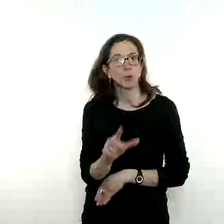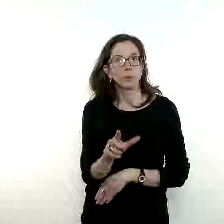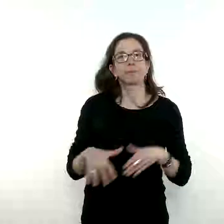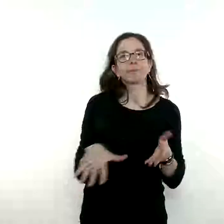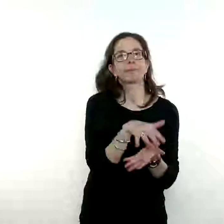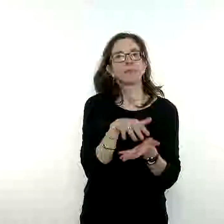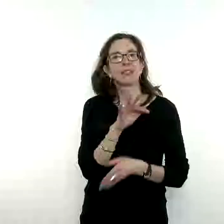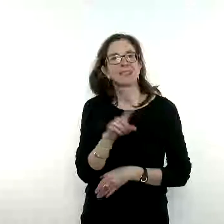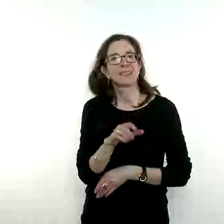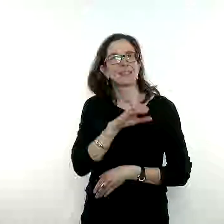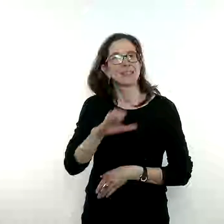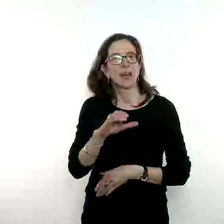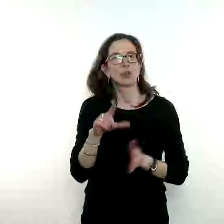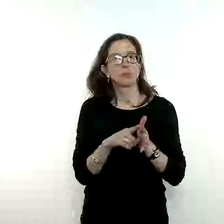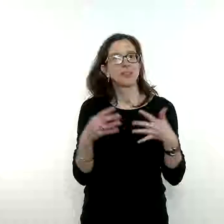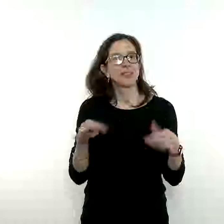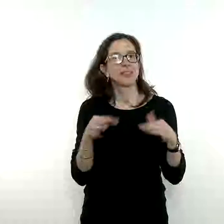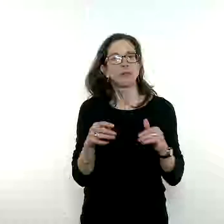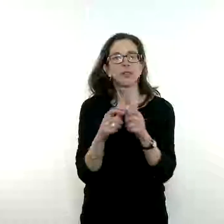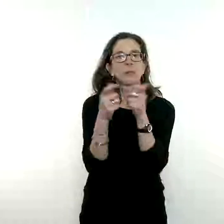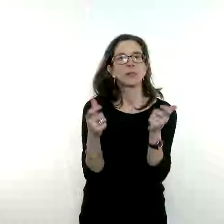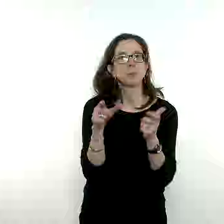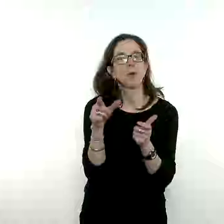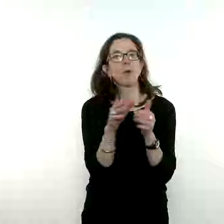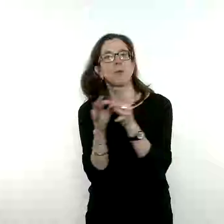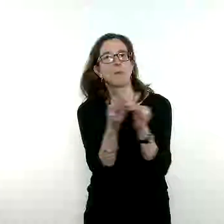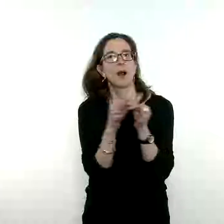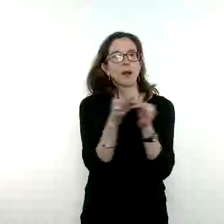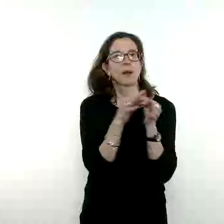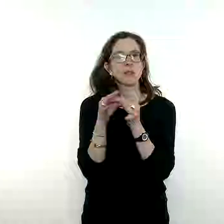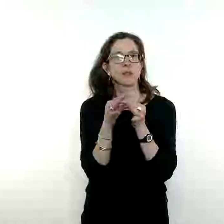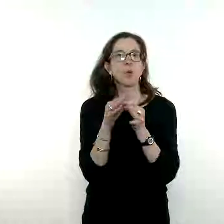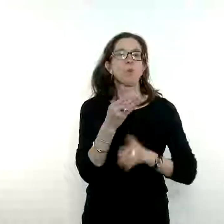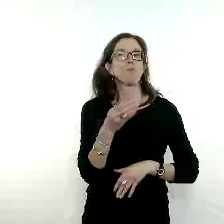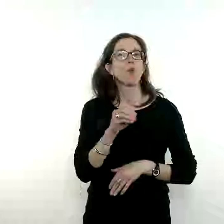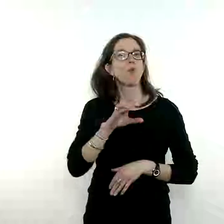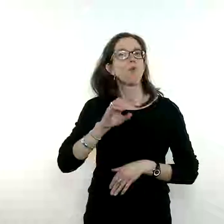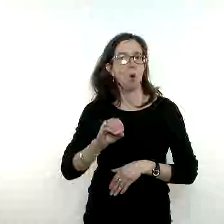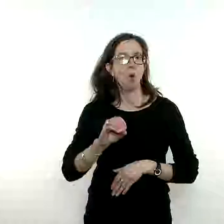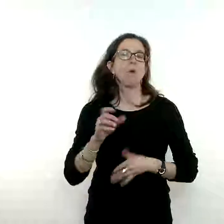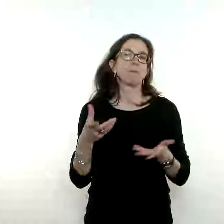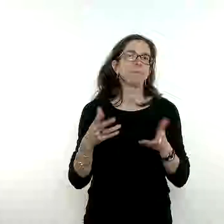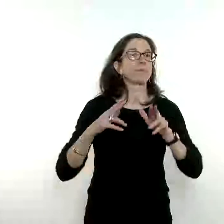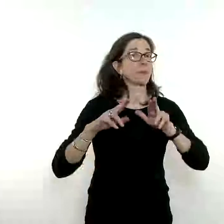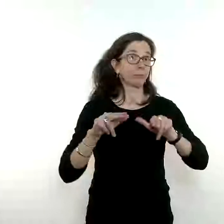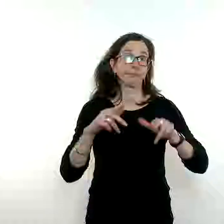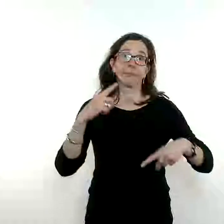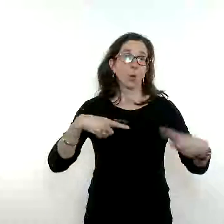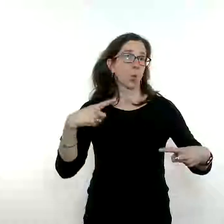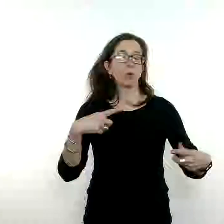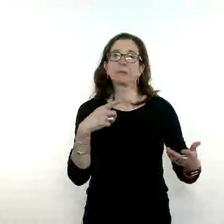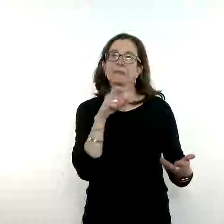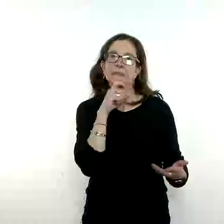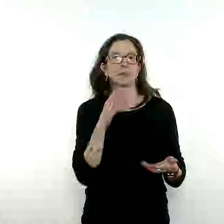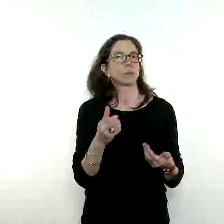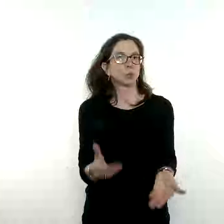de partenariat avec l'établissement public de coopération culturelle Montpellier Contemporain, MOCO, qui sera également